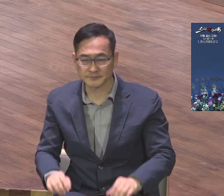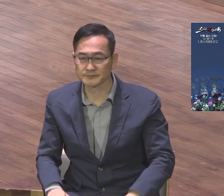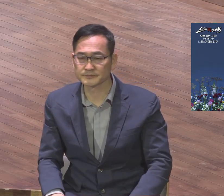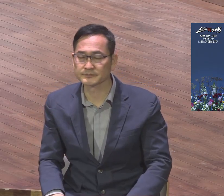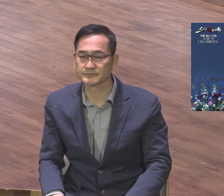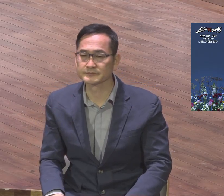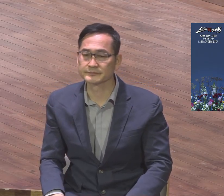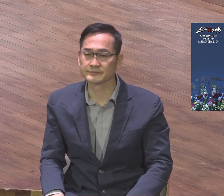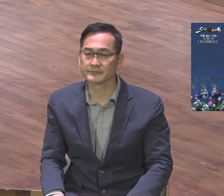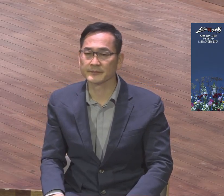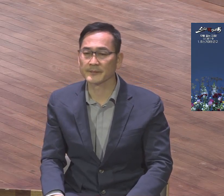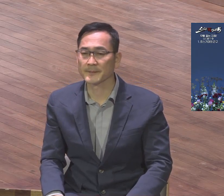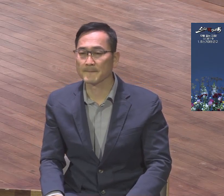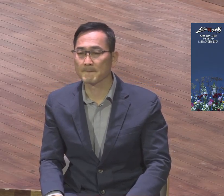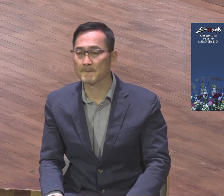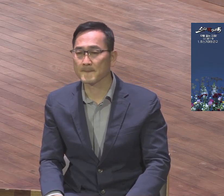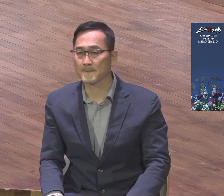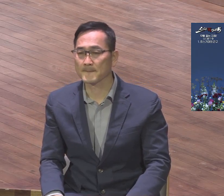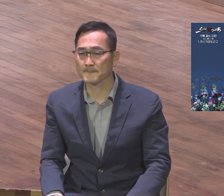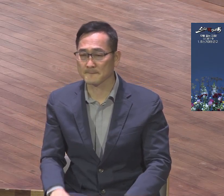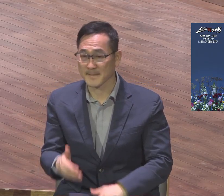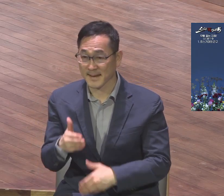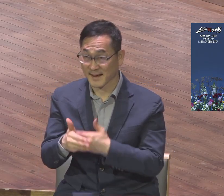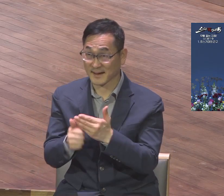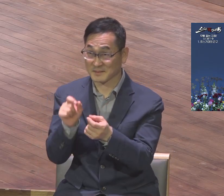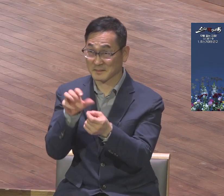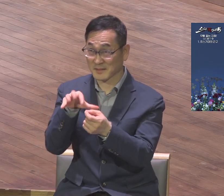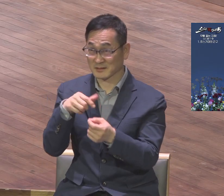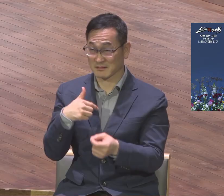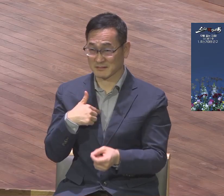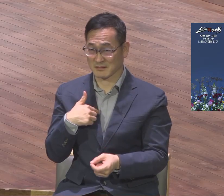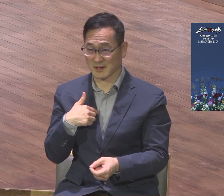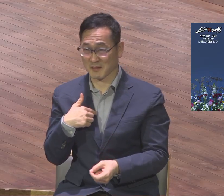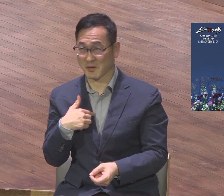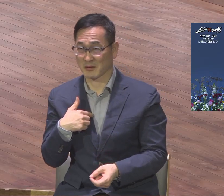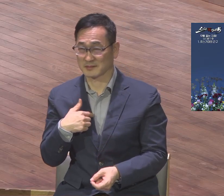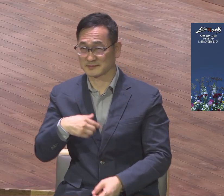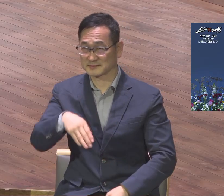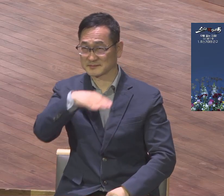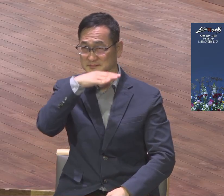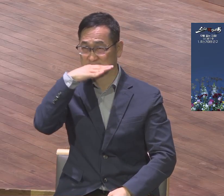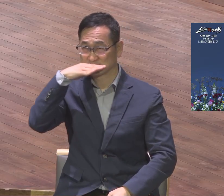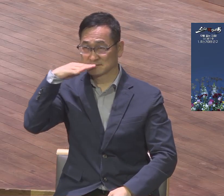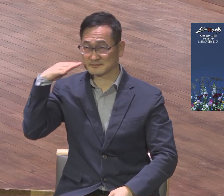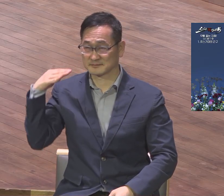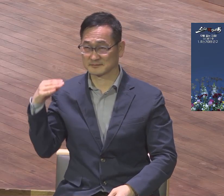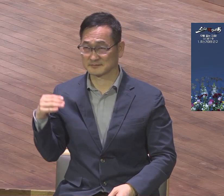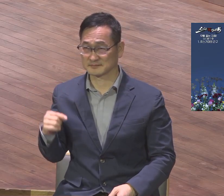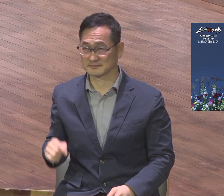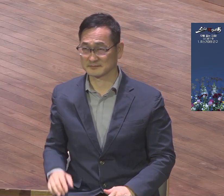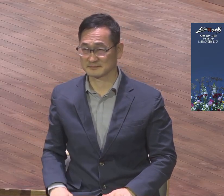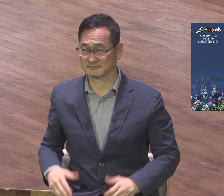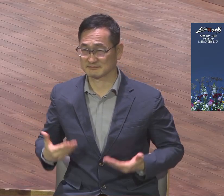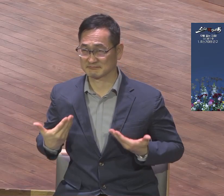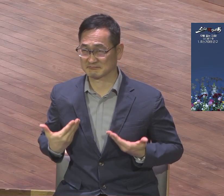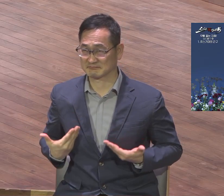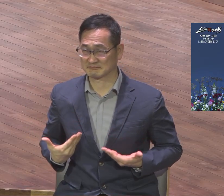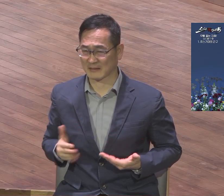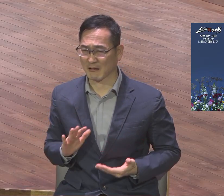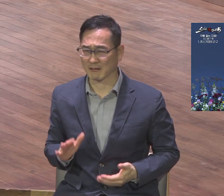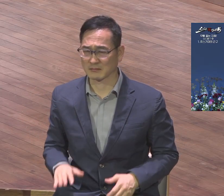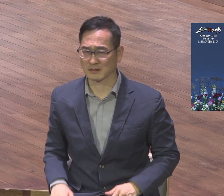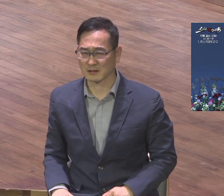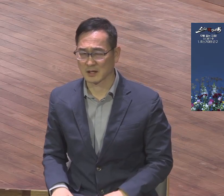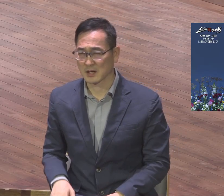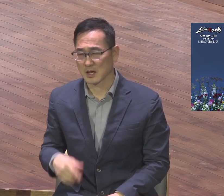사실요, 하나님 앞에서 체면 체릴 필요가 없어요. 무슨 하나님 앞에 나와 체면 체립니까? 그냥 내